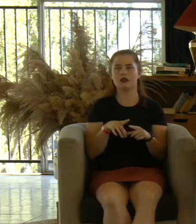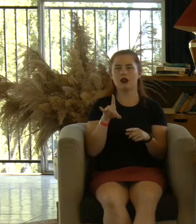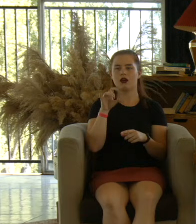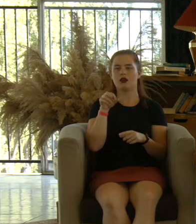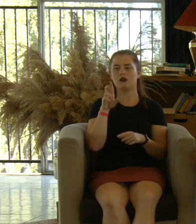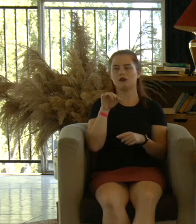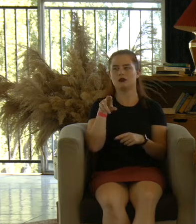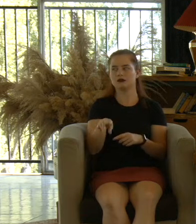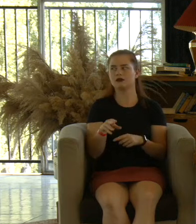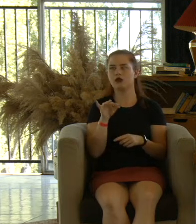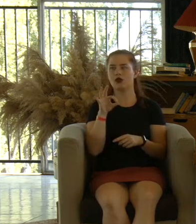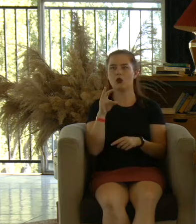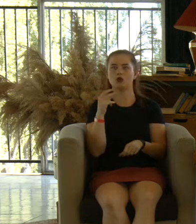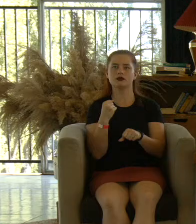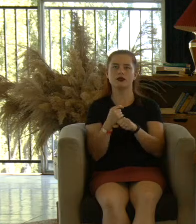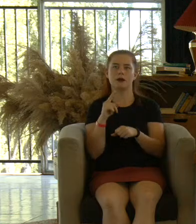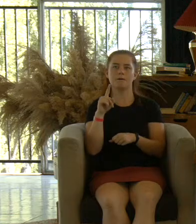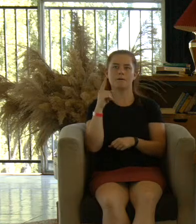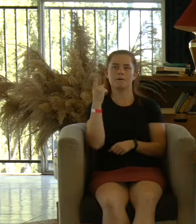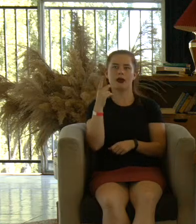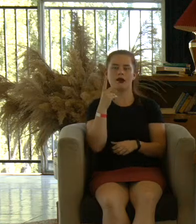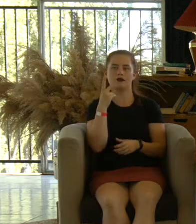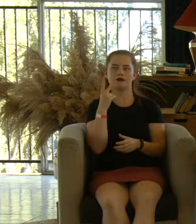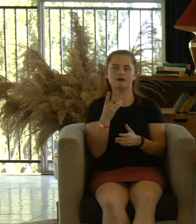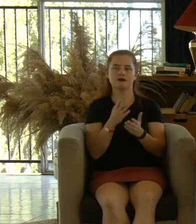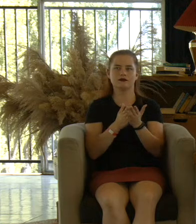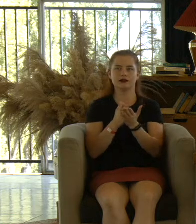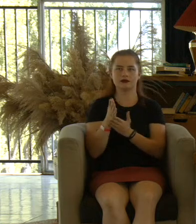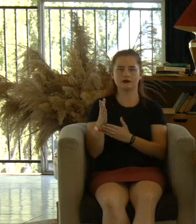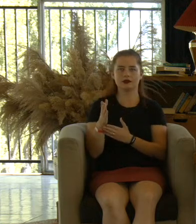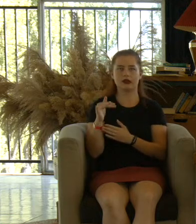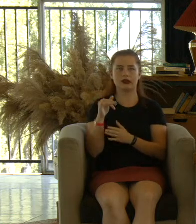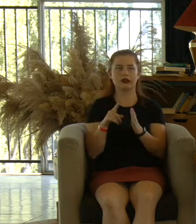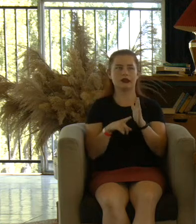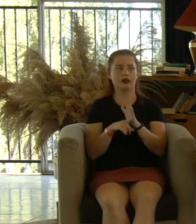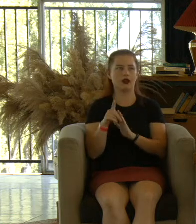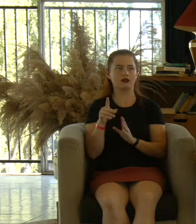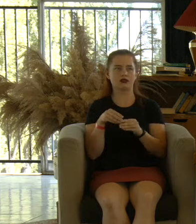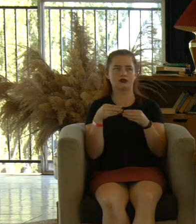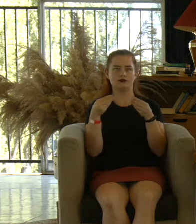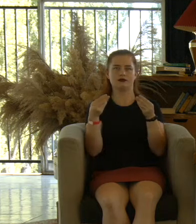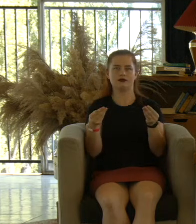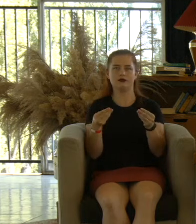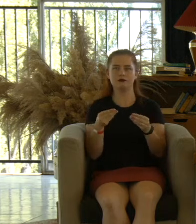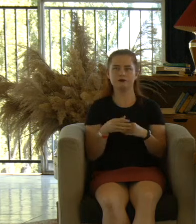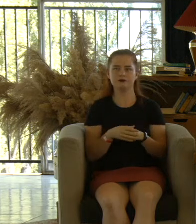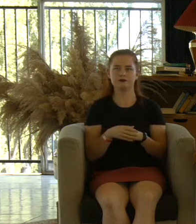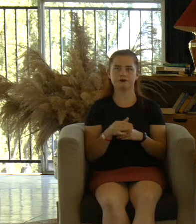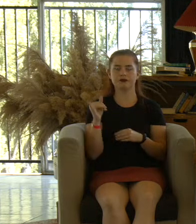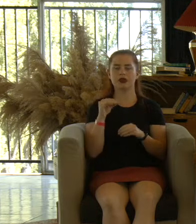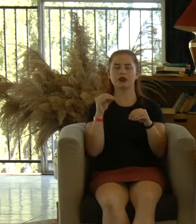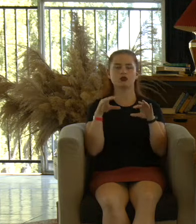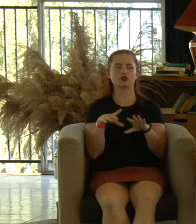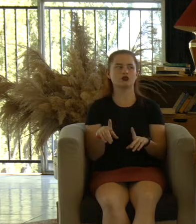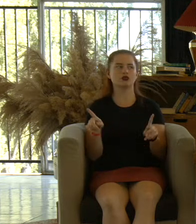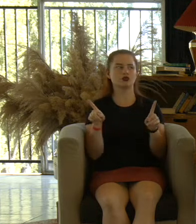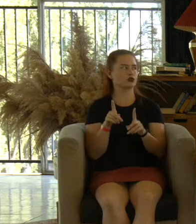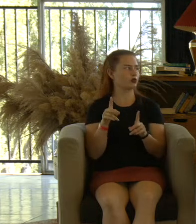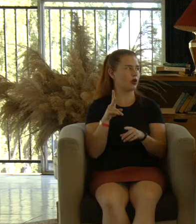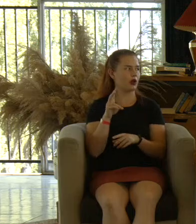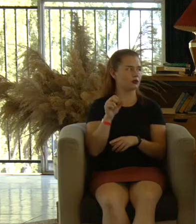первую версию своего винного путеводителя и начал раздавать баллы. Ну, и решили, допустим, что